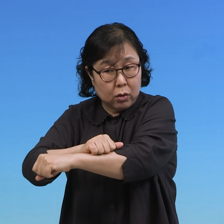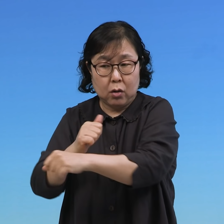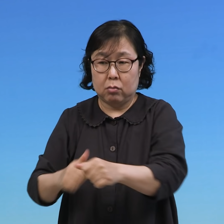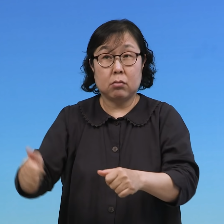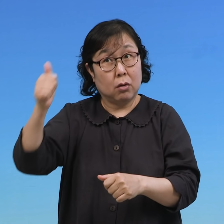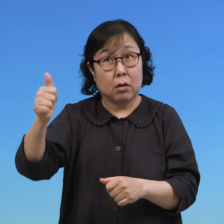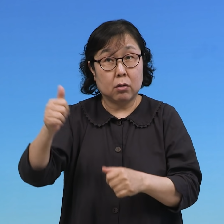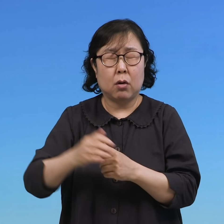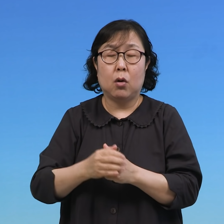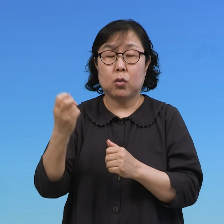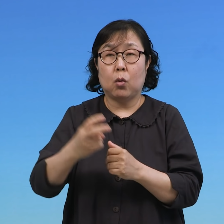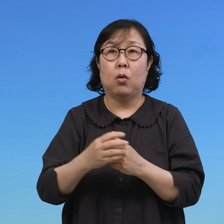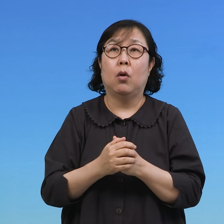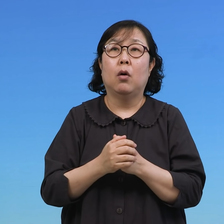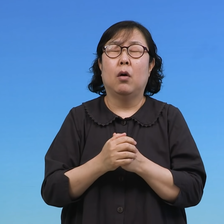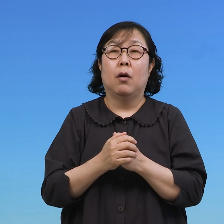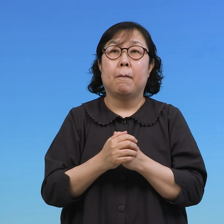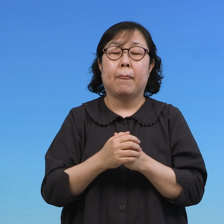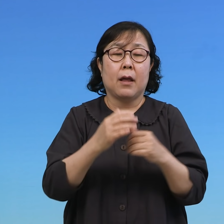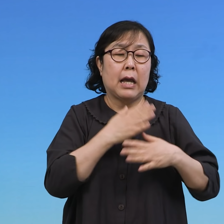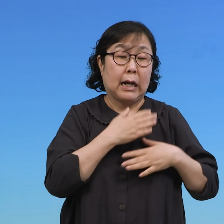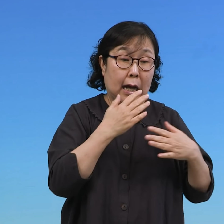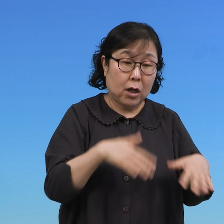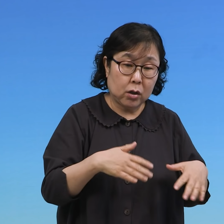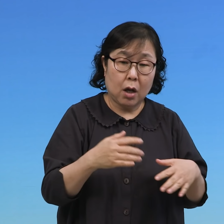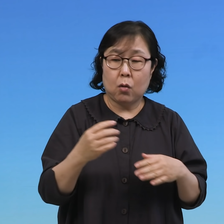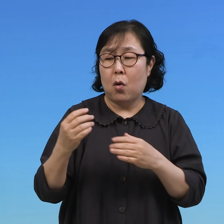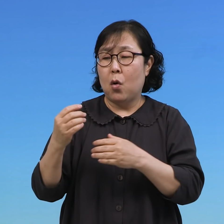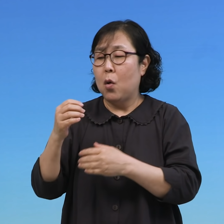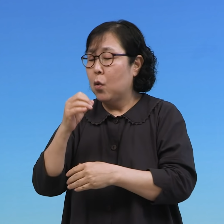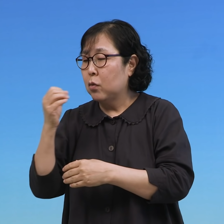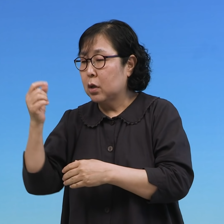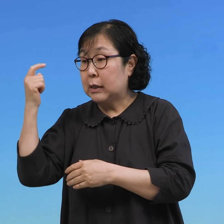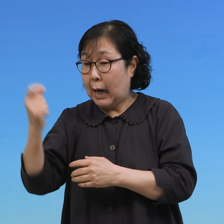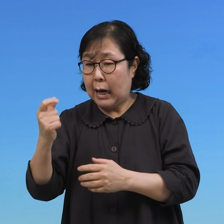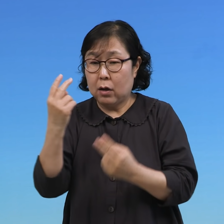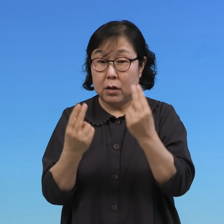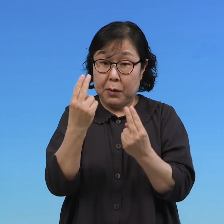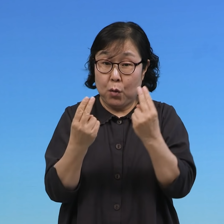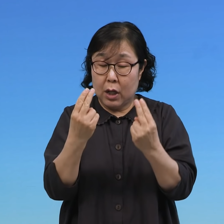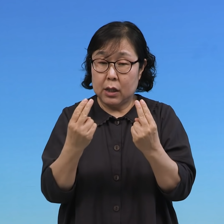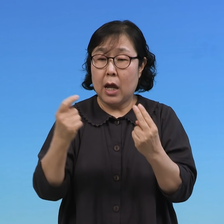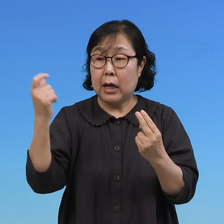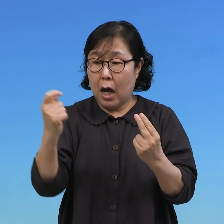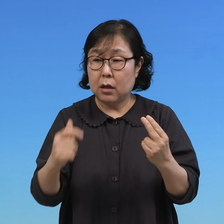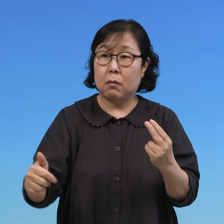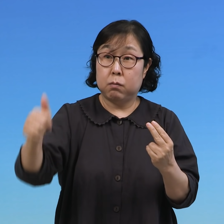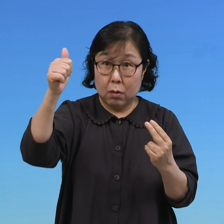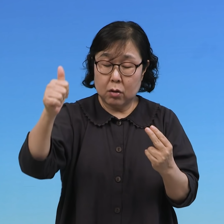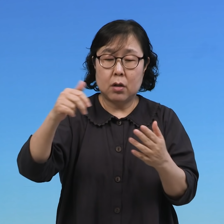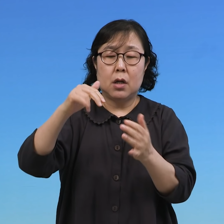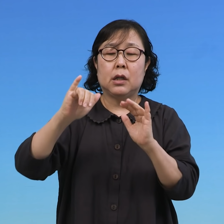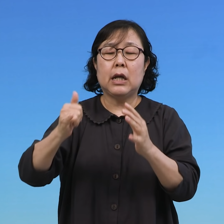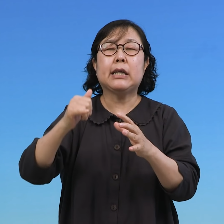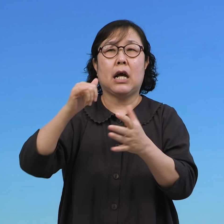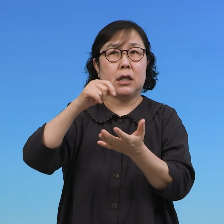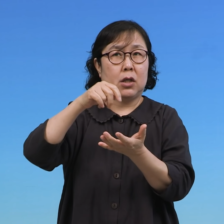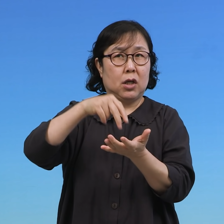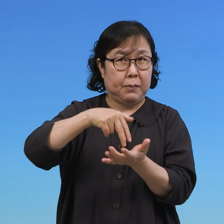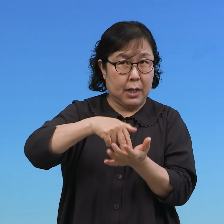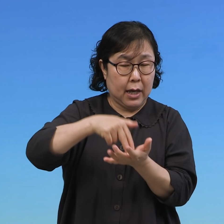할 수 있습니까? 약한 것들을 택하여 강한 것들을 부끄럽게 하려 하신다는 이 하나님의 말씀은 우리가